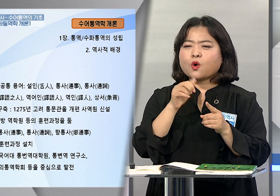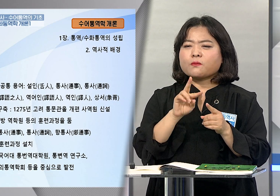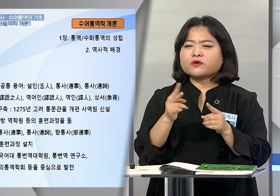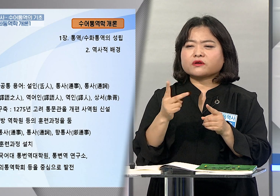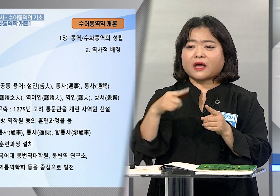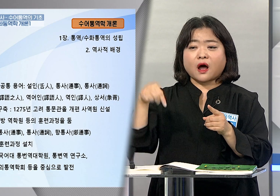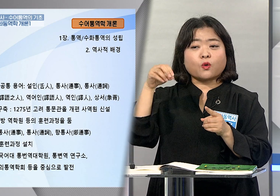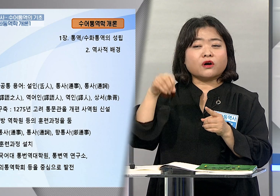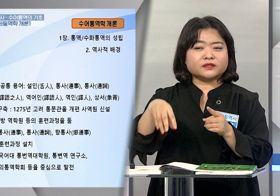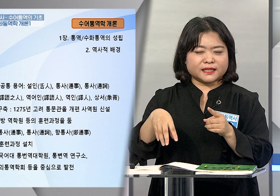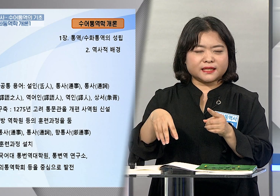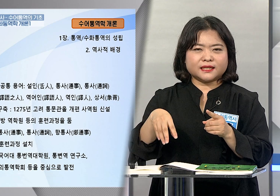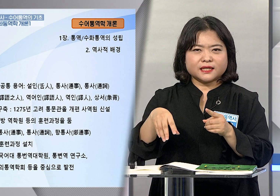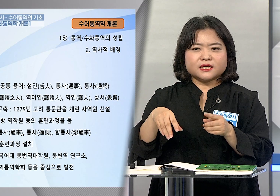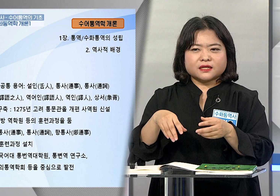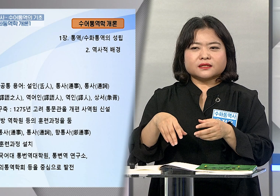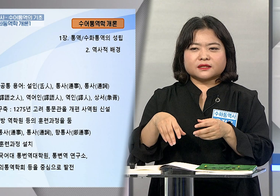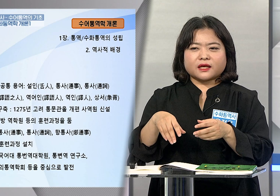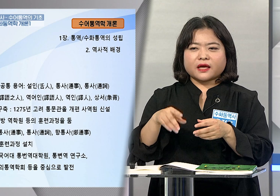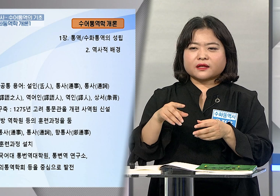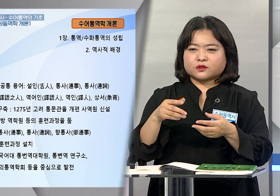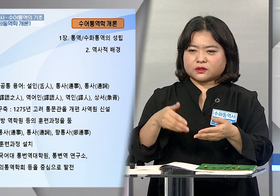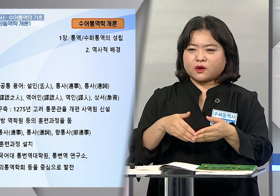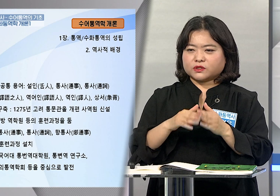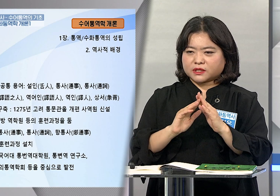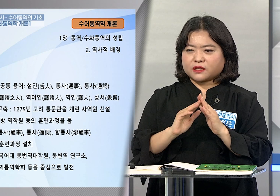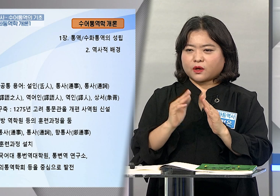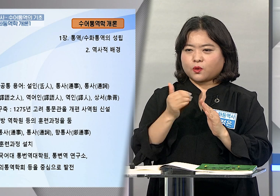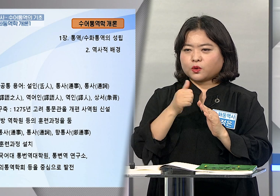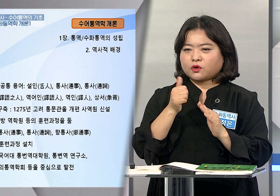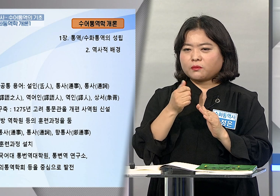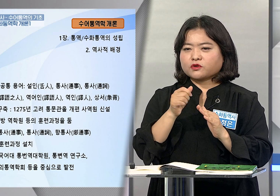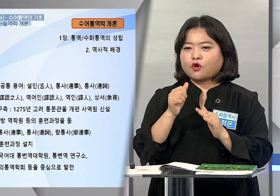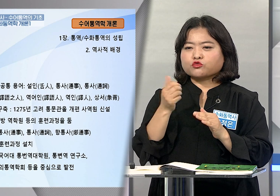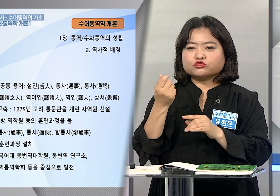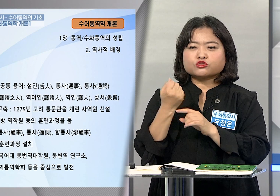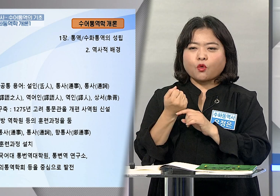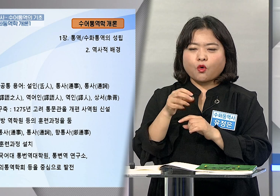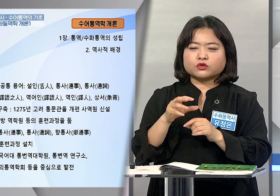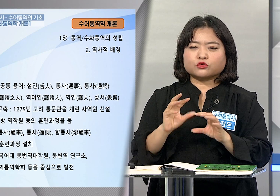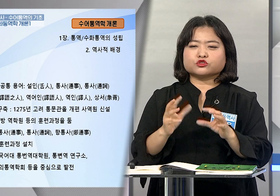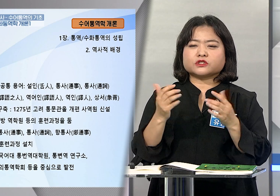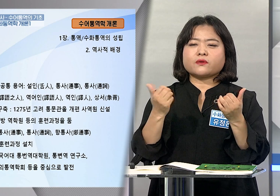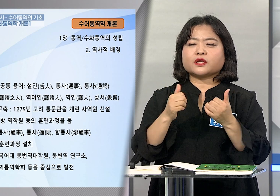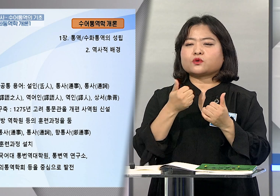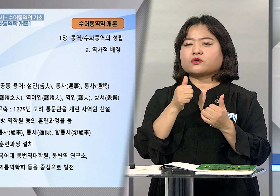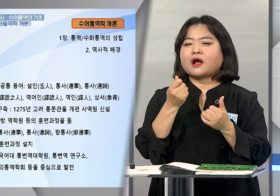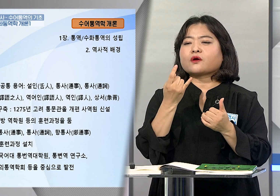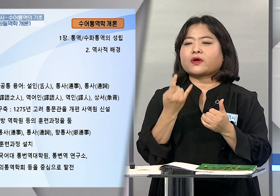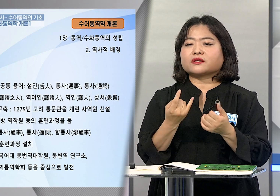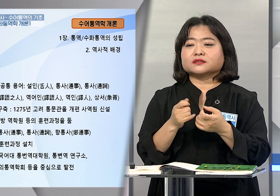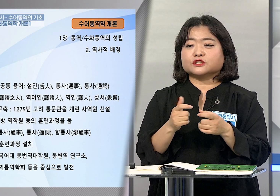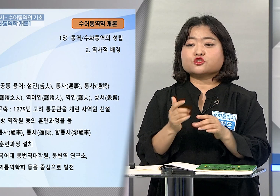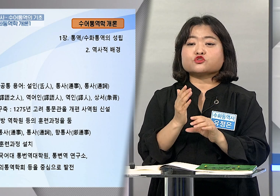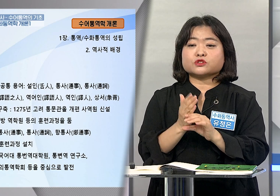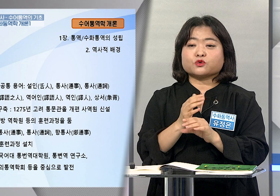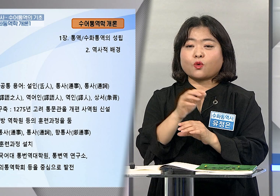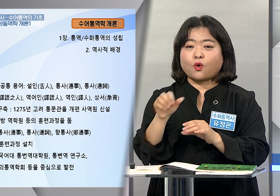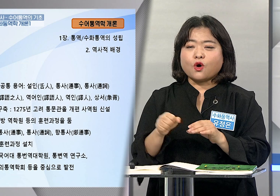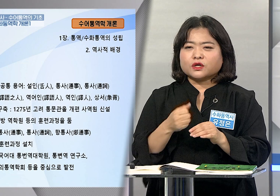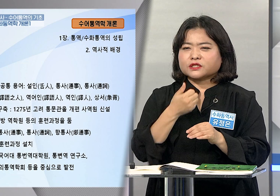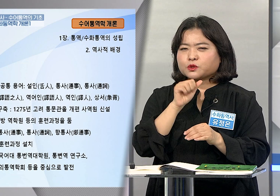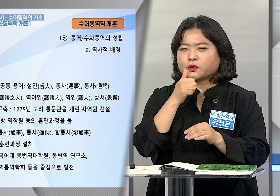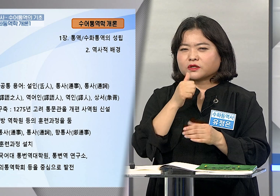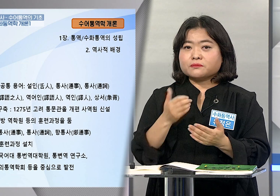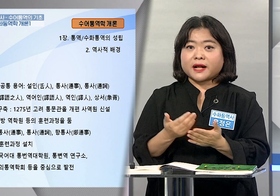한국외국어대 통번역대학원이 세워지게 되고 통번역 연구소 그리고 국제회의 통역학회 등을